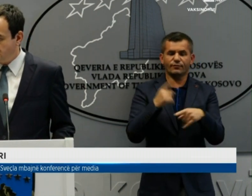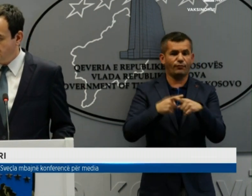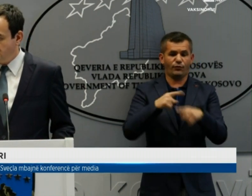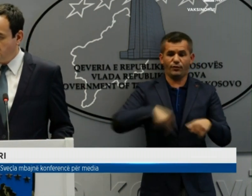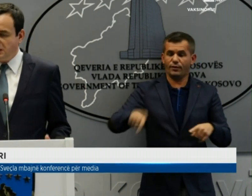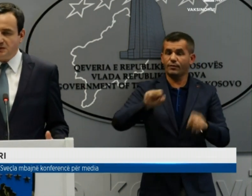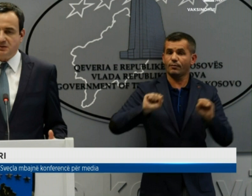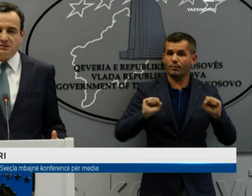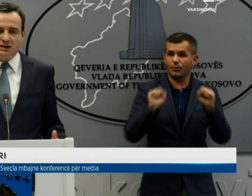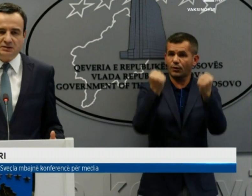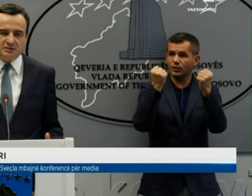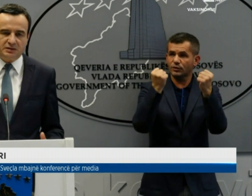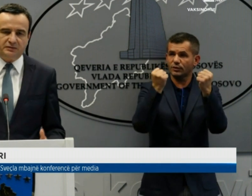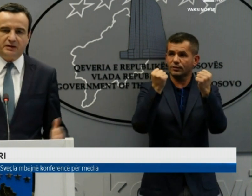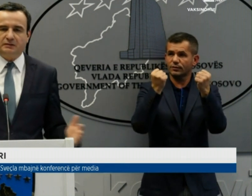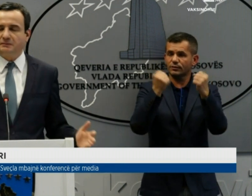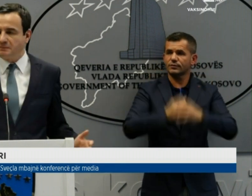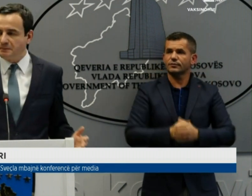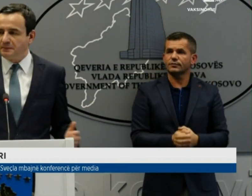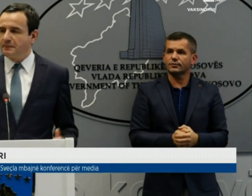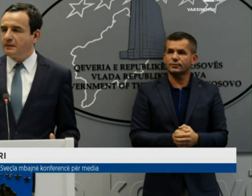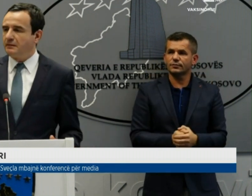protestues, një pjesë e të cilve